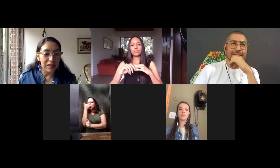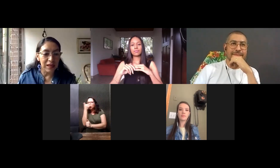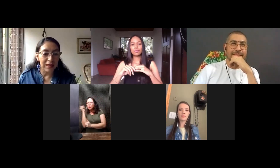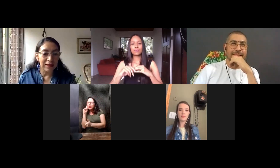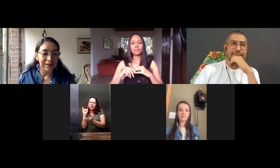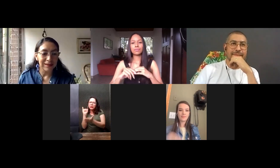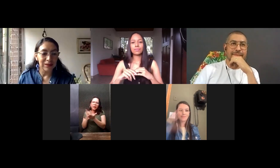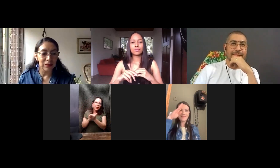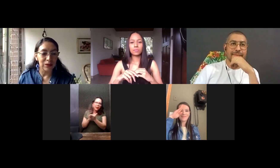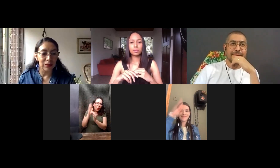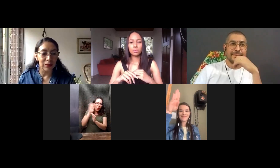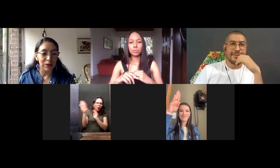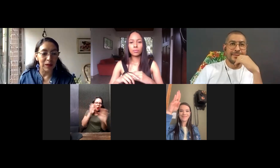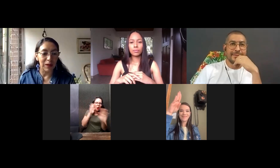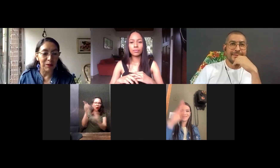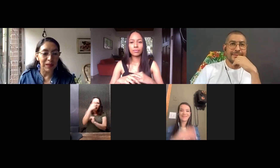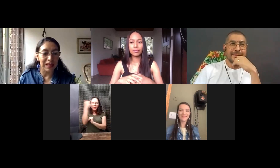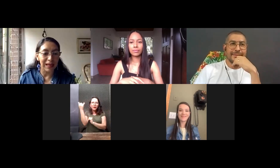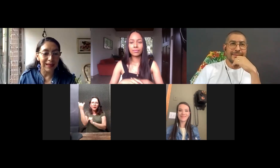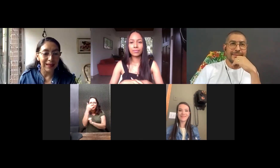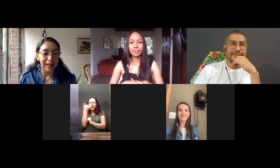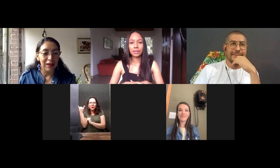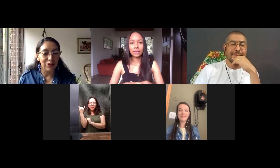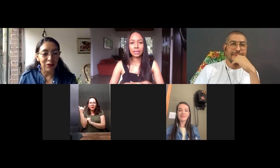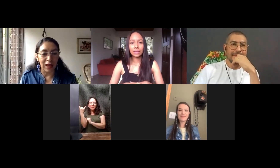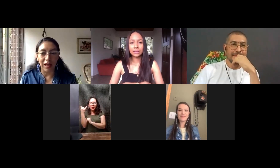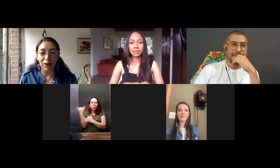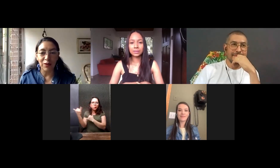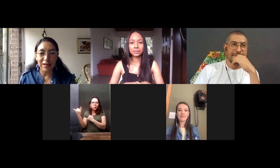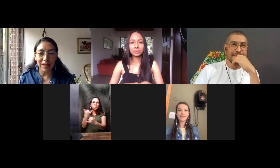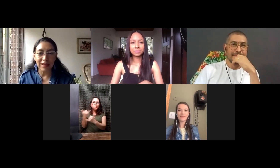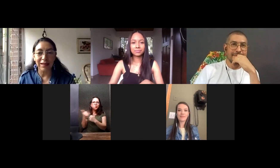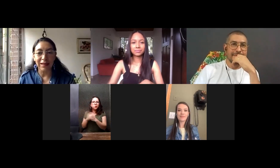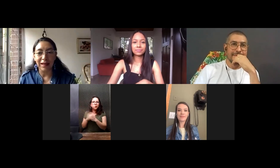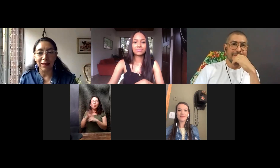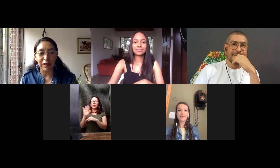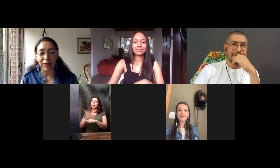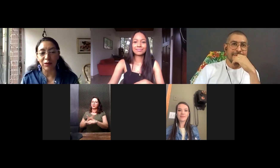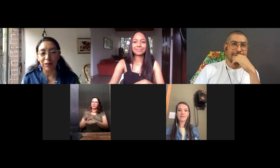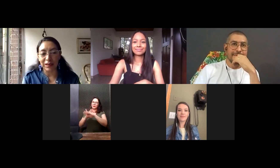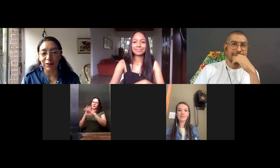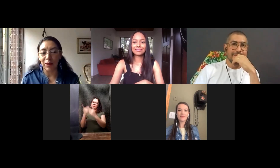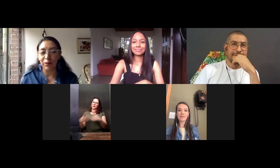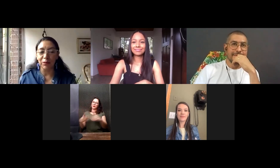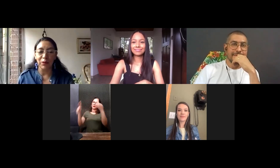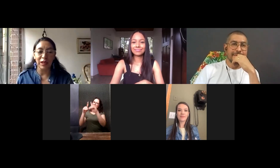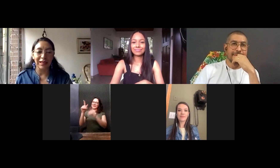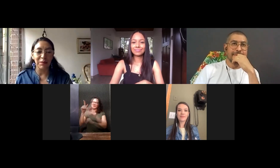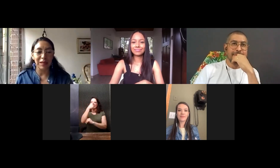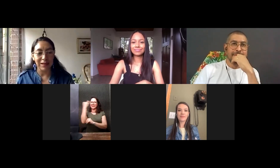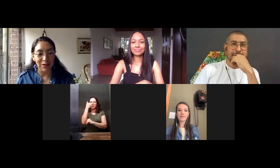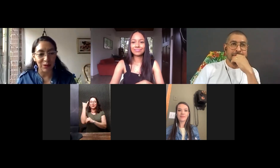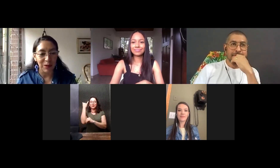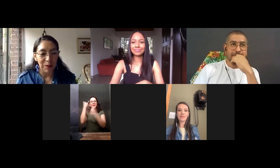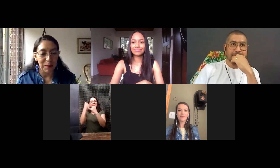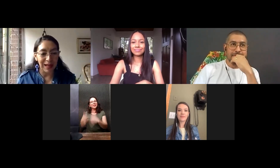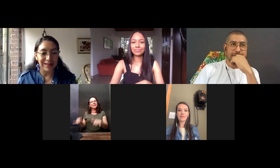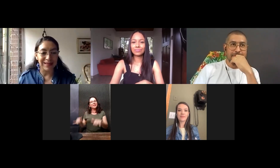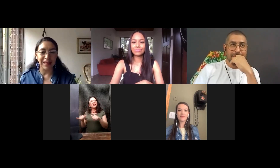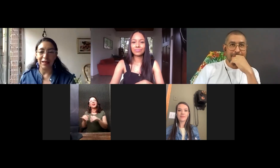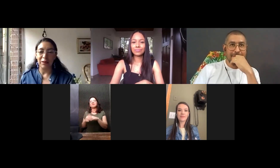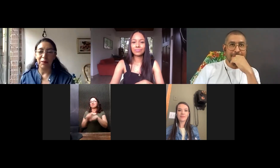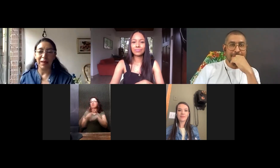Hola Luisa, nos va a acompañar la doctora Luisa, quien al final nos va a hacer una muy linda invitación